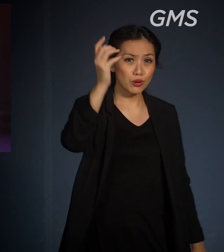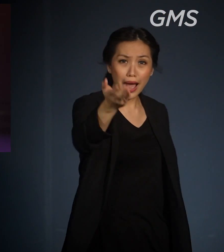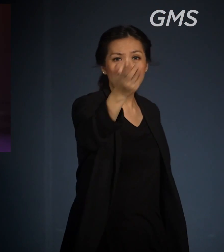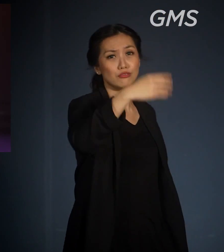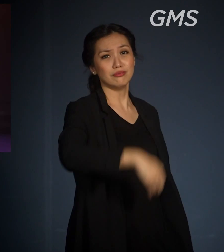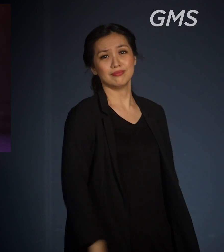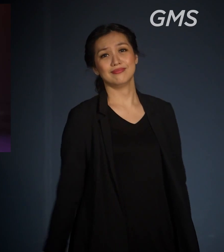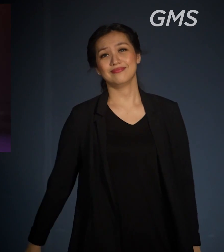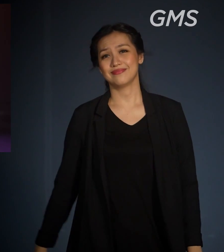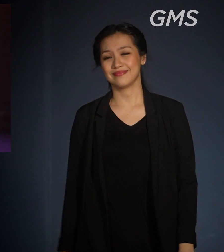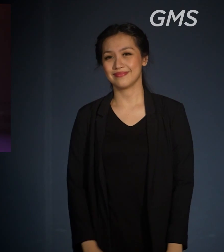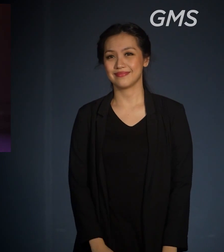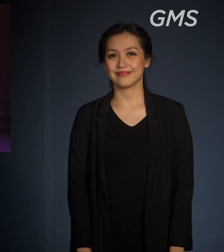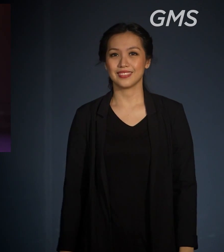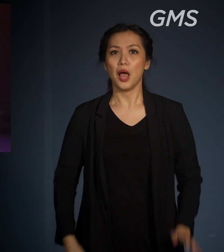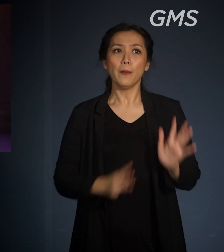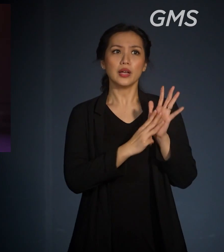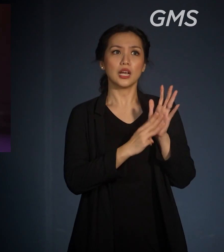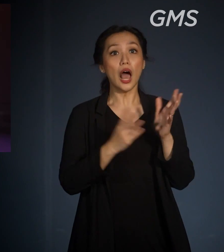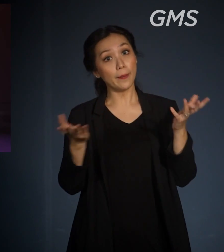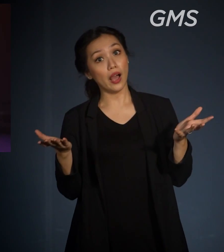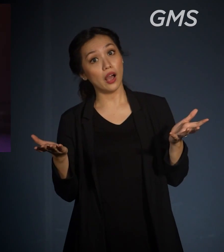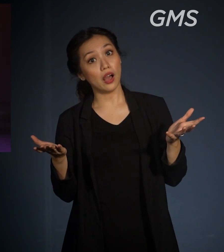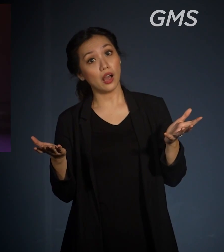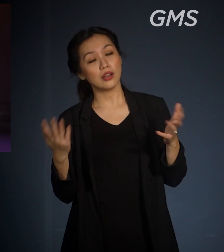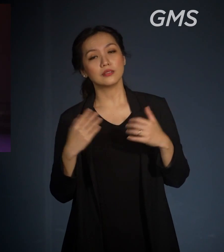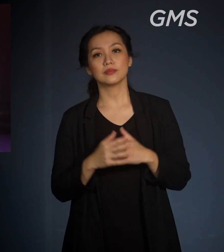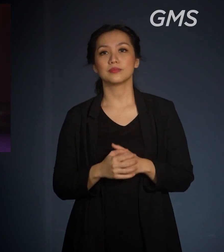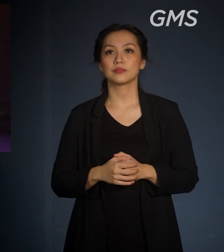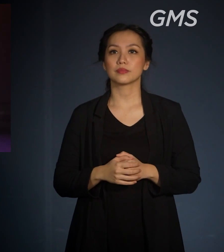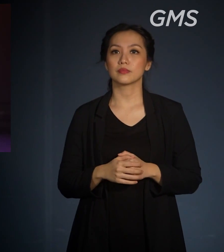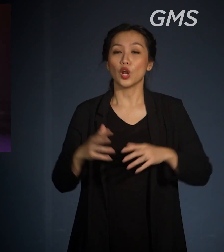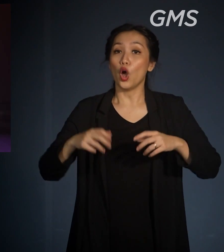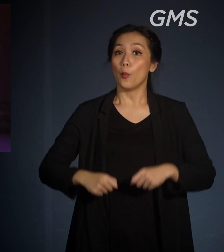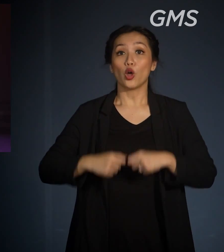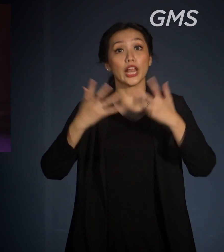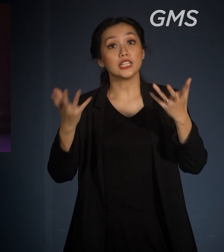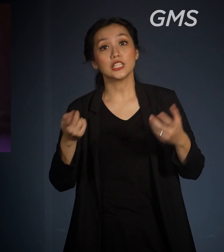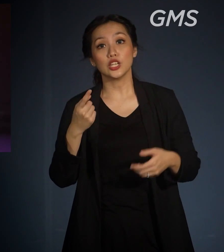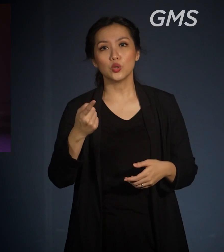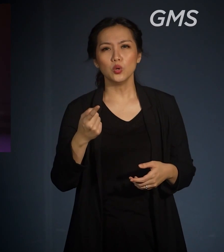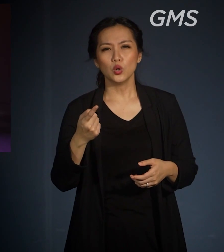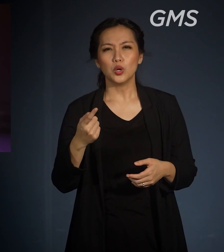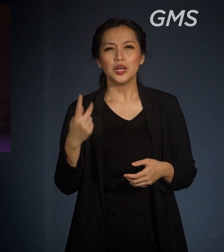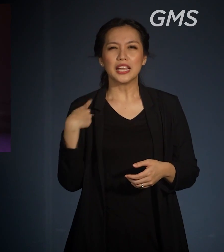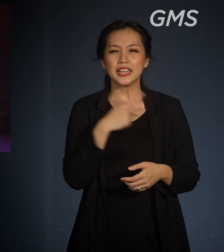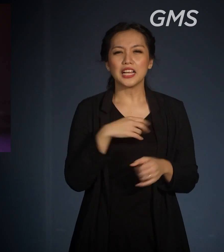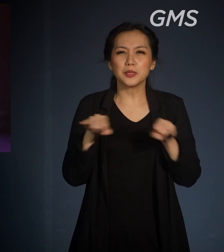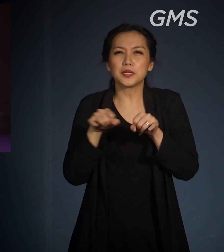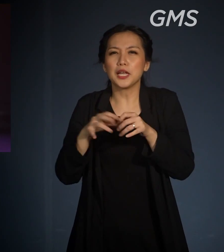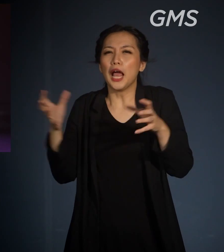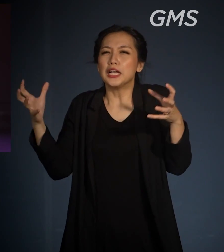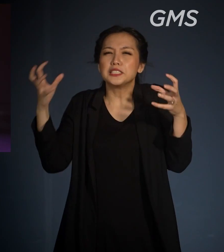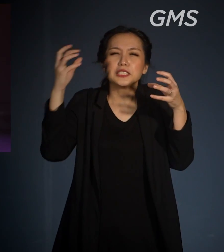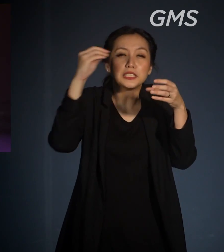diri kita. Masalahnya adalah potensi itu masih kita taruh di dalam lubang. Kita